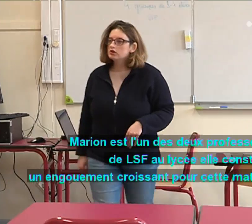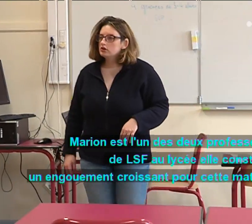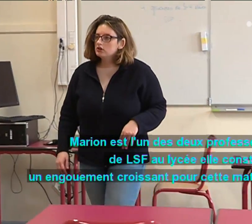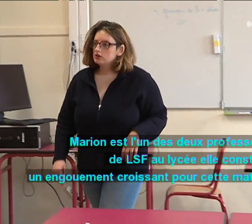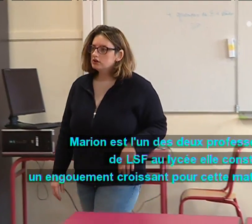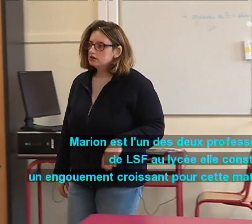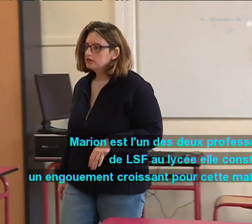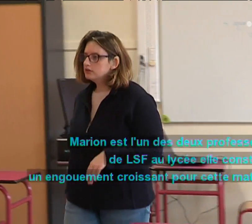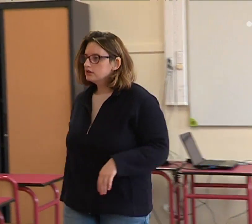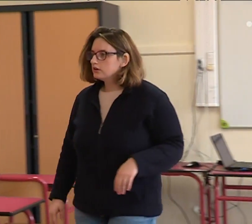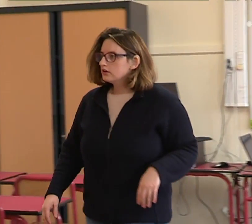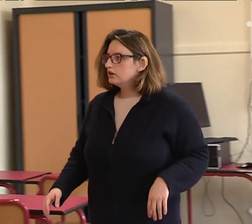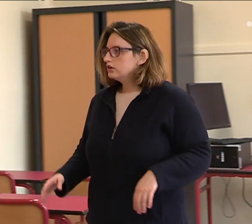matière.